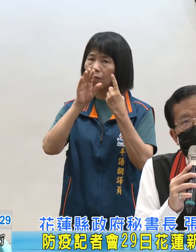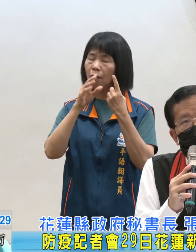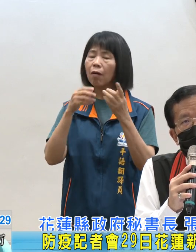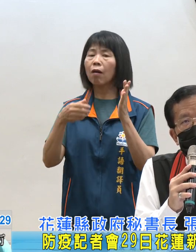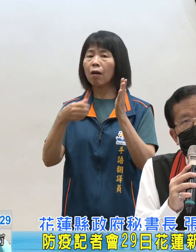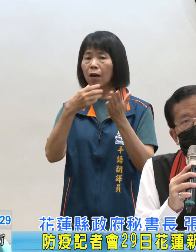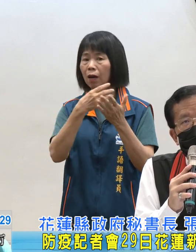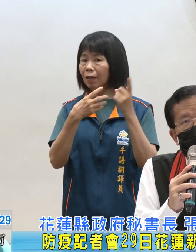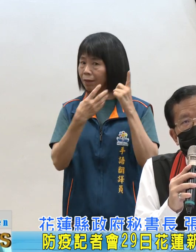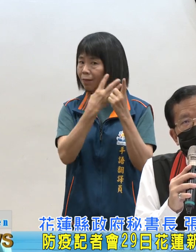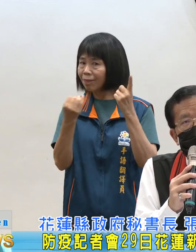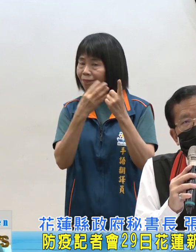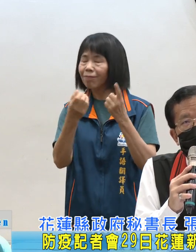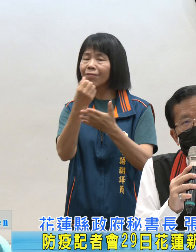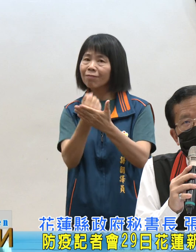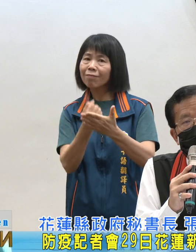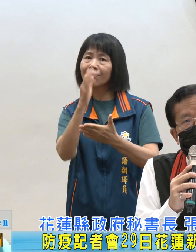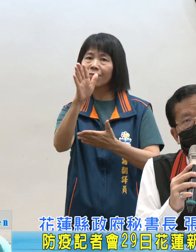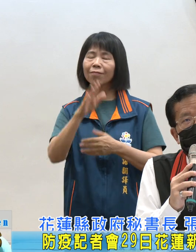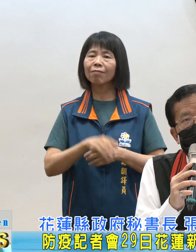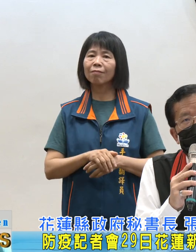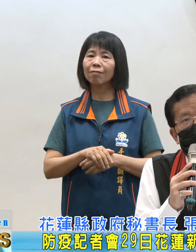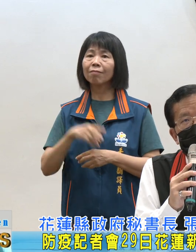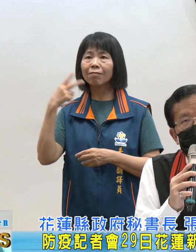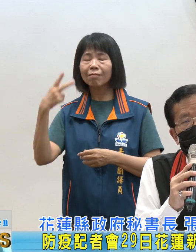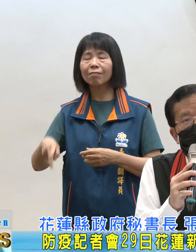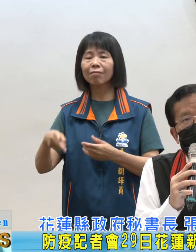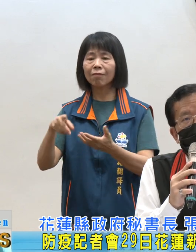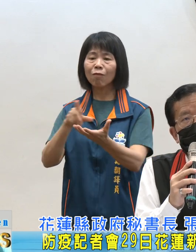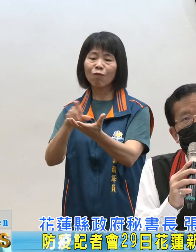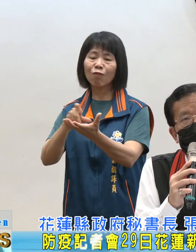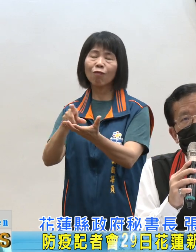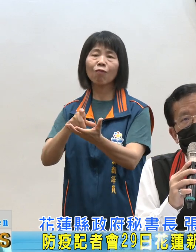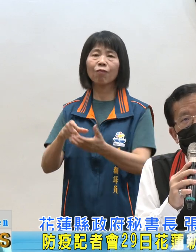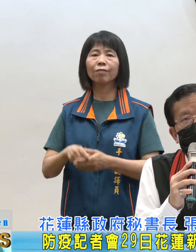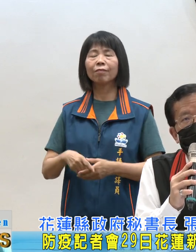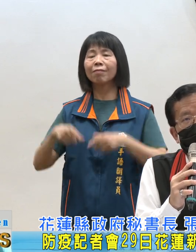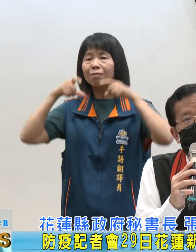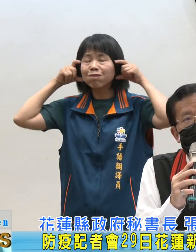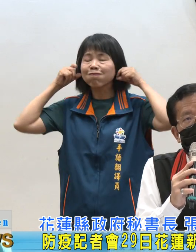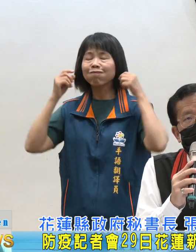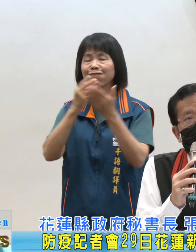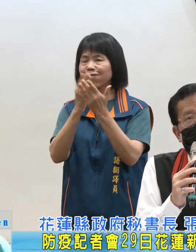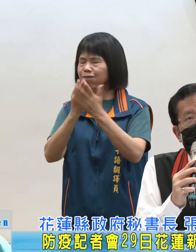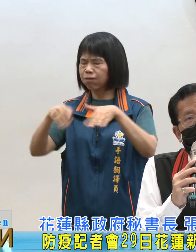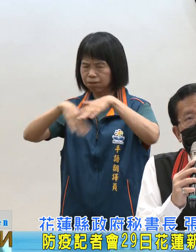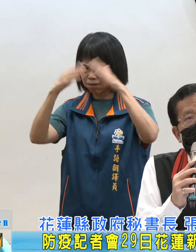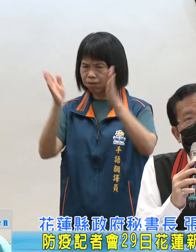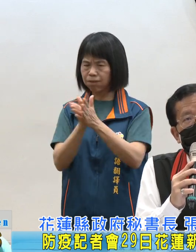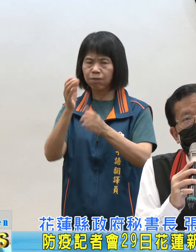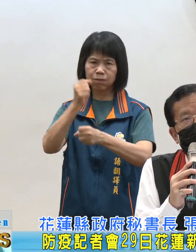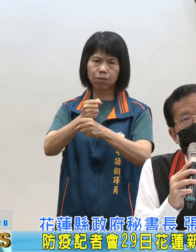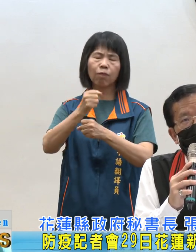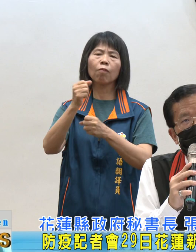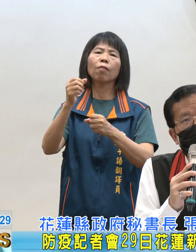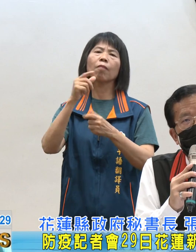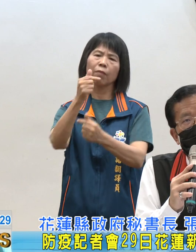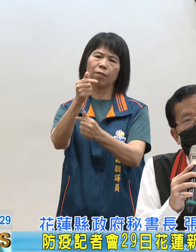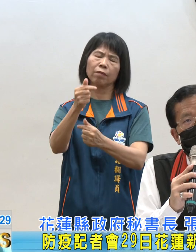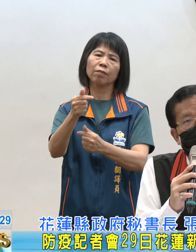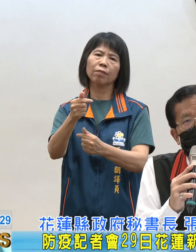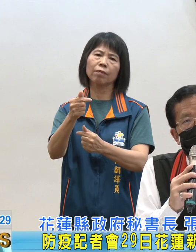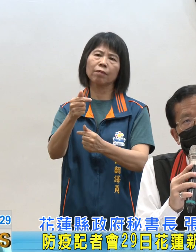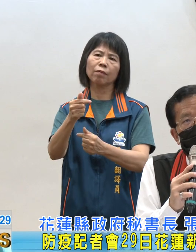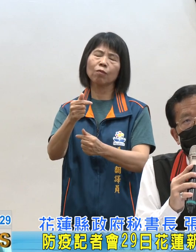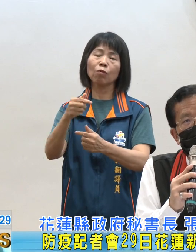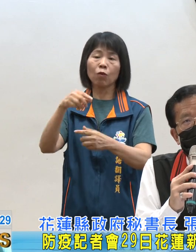有要求客人喷酒精、戴口罩、做好相关防疫作为，按照中央规定应该